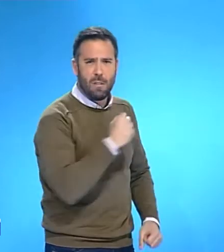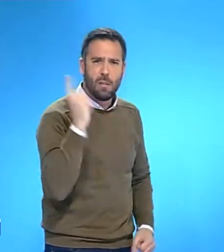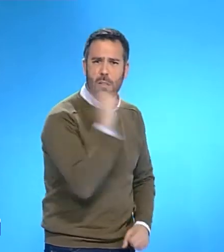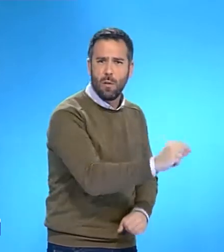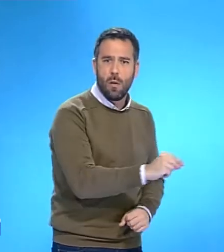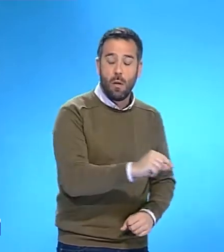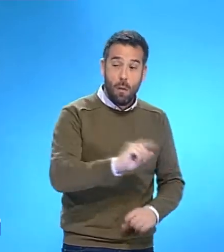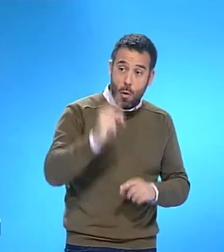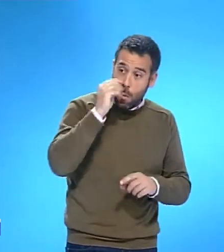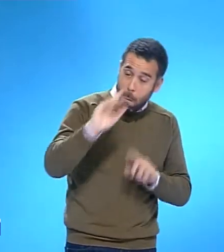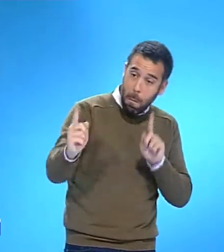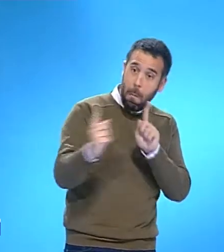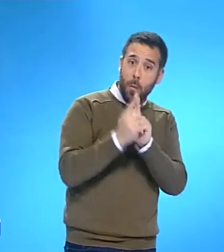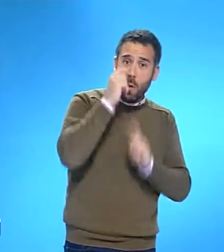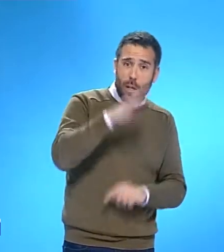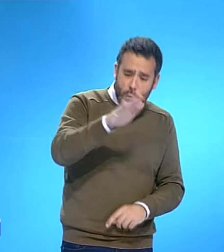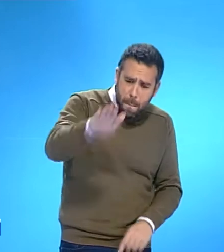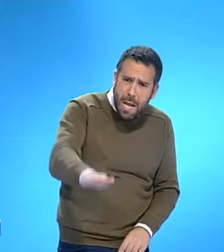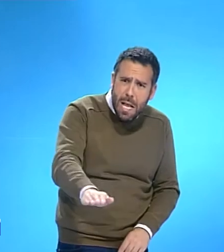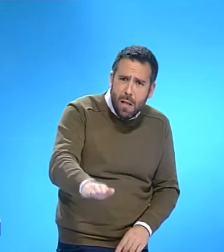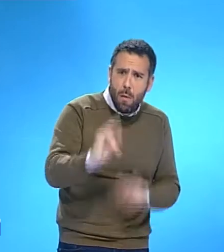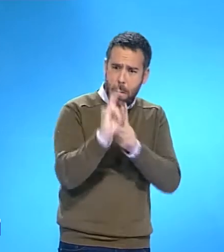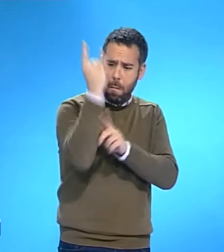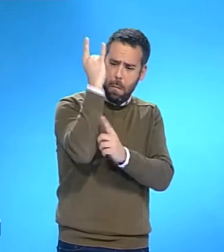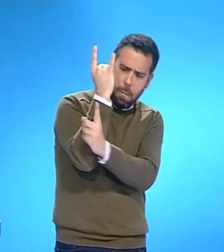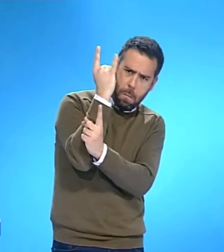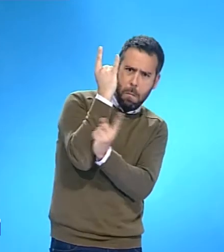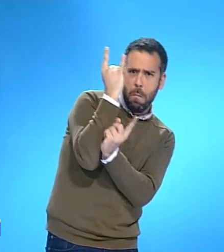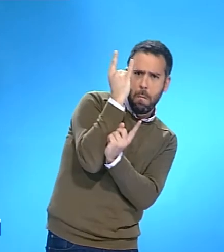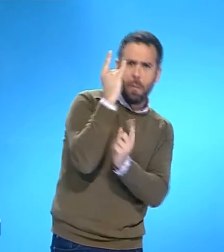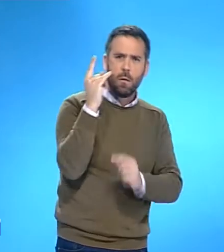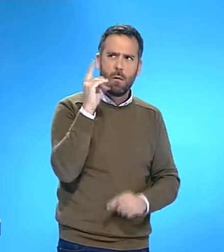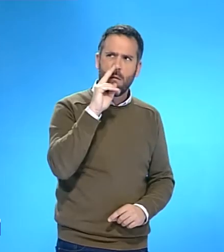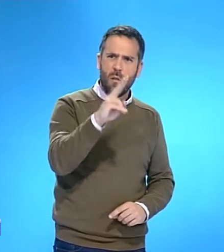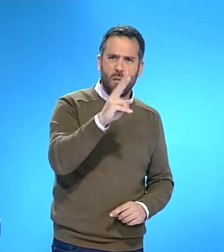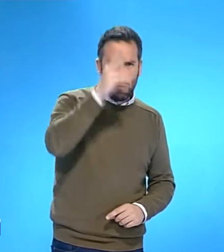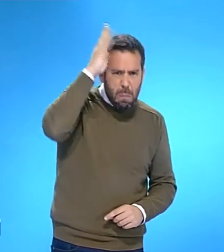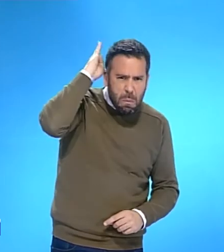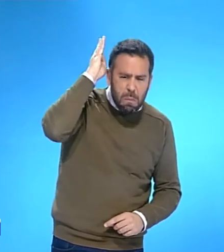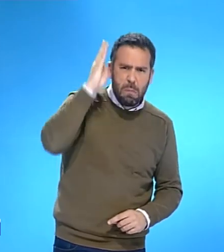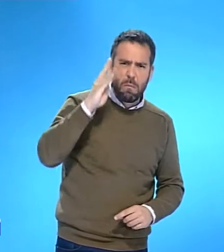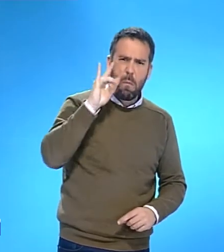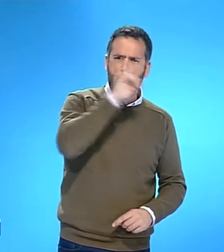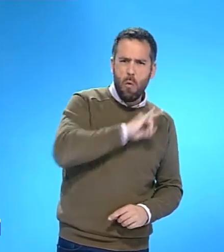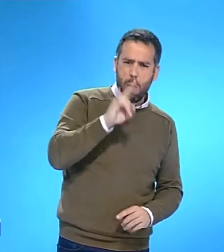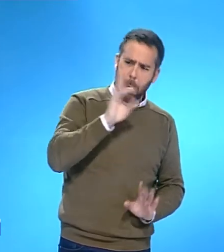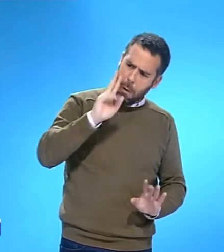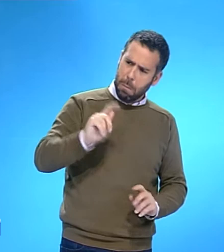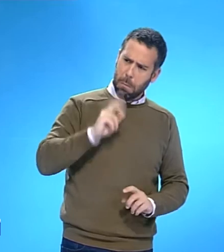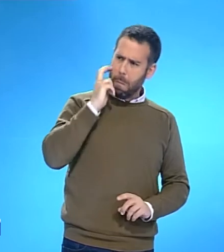Y se encontró a un niño muy pequeñito que le miraba detrás de un árbol. Su piel era morena y llevaba una cresta en el pelo, pero no